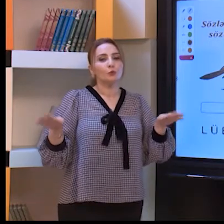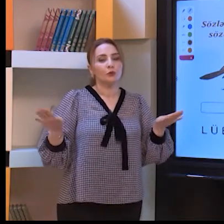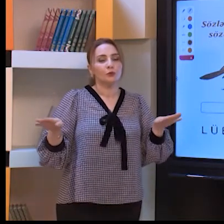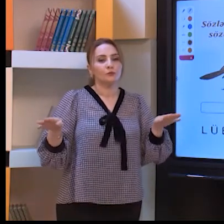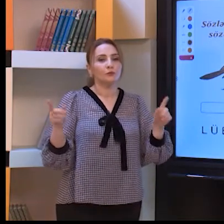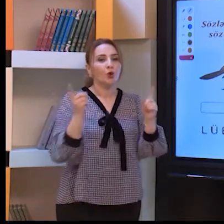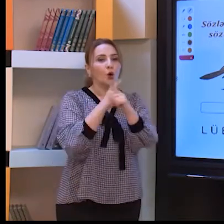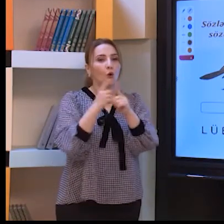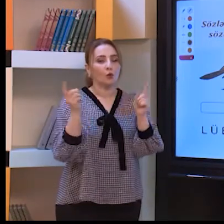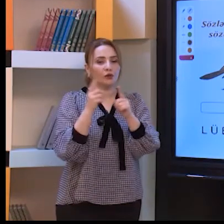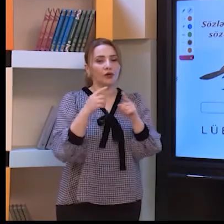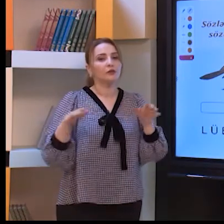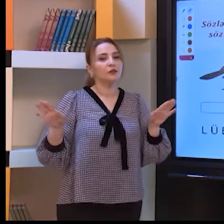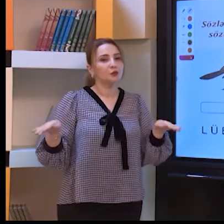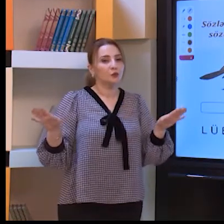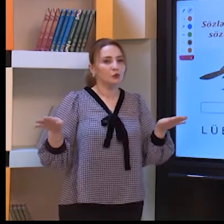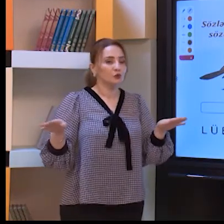Bülbül, oxuyan quş.